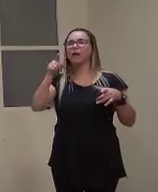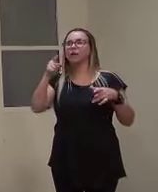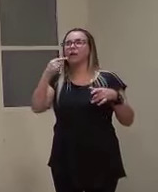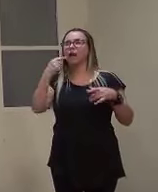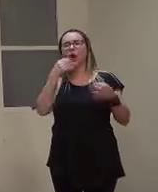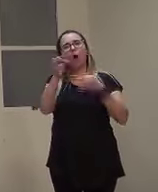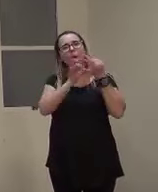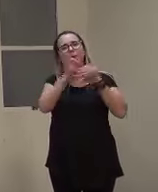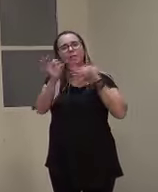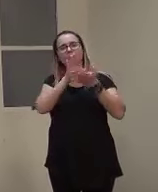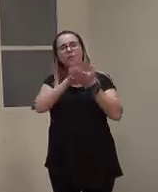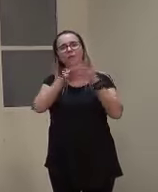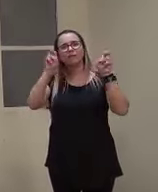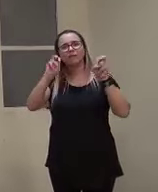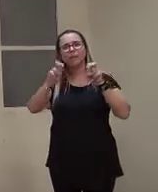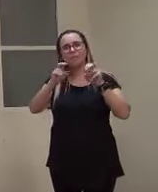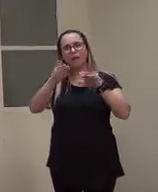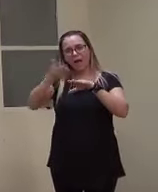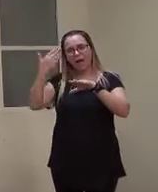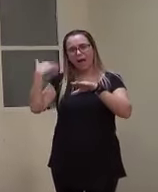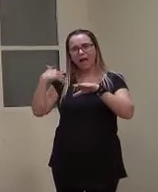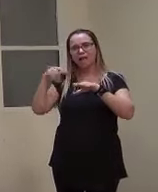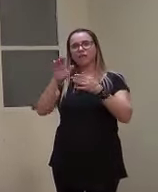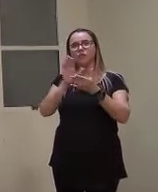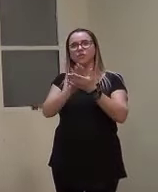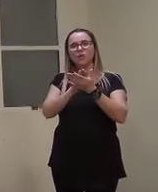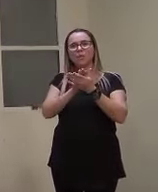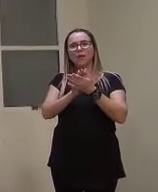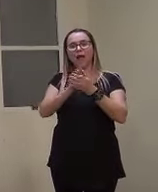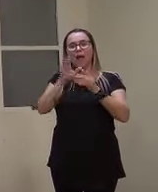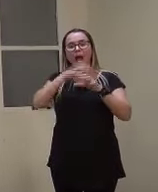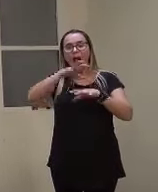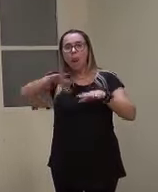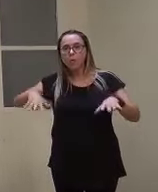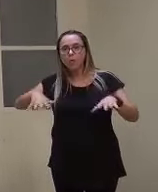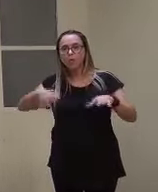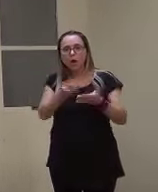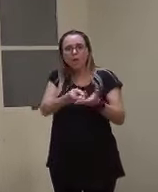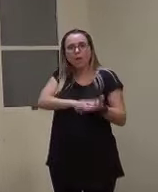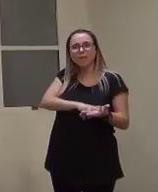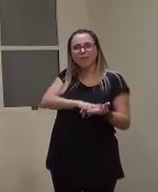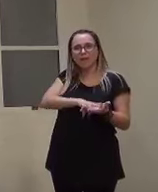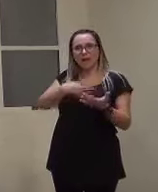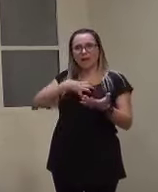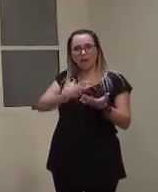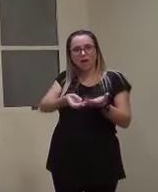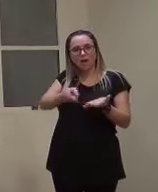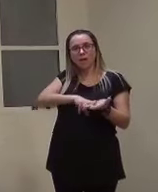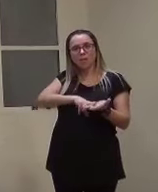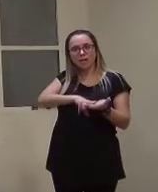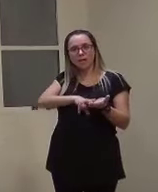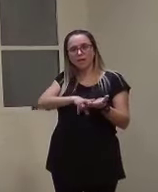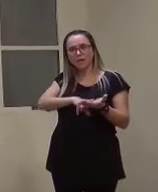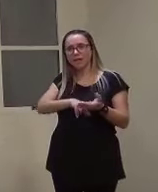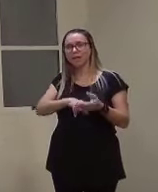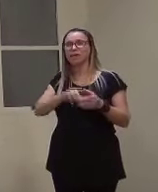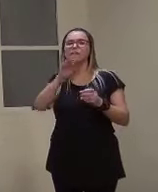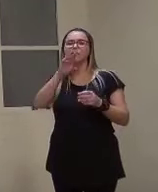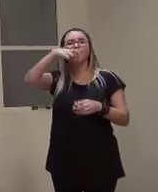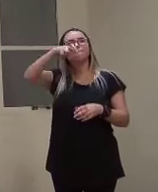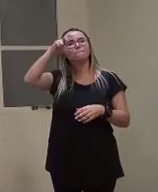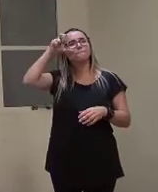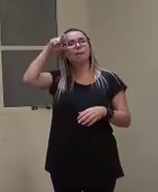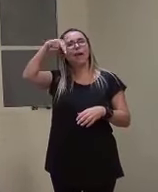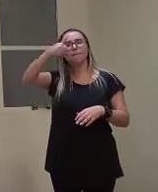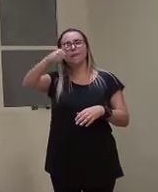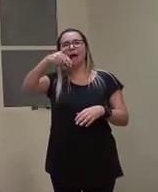y que se relaciona la permanencia por ejemplo no que la permanencia es una